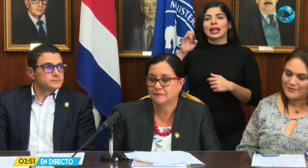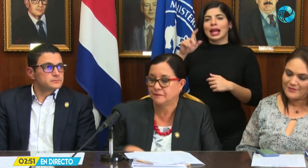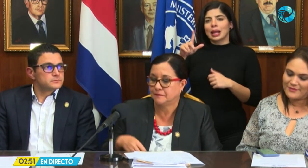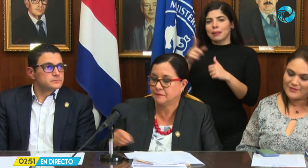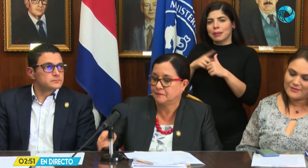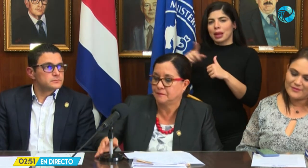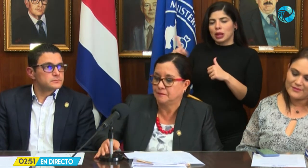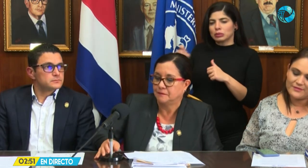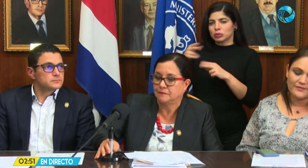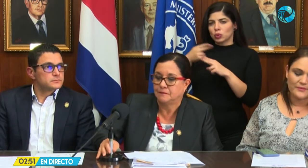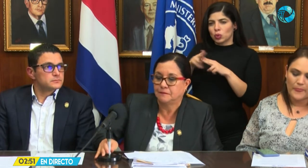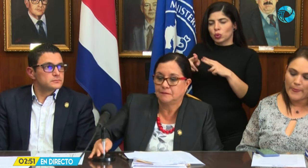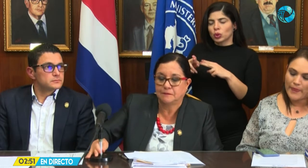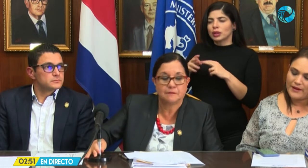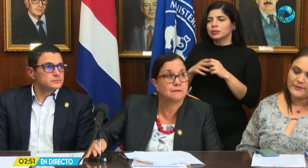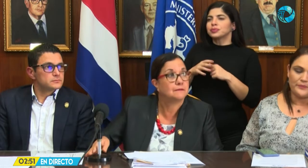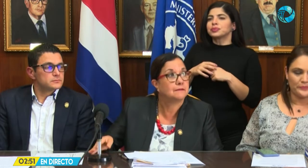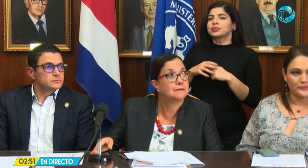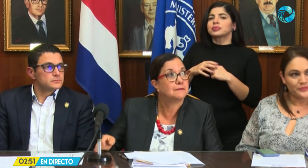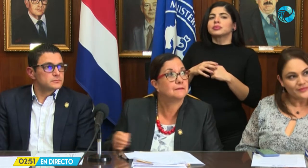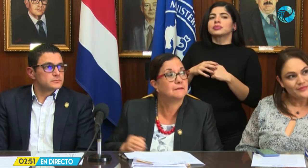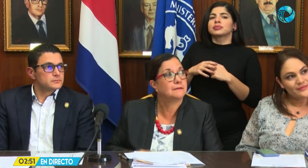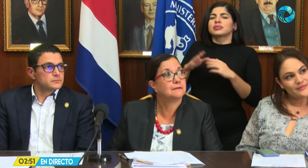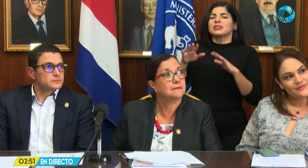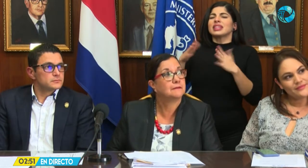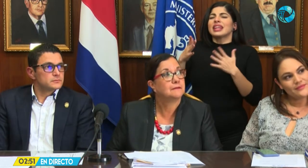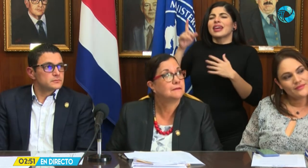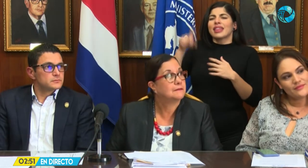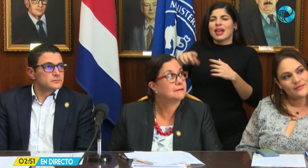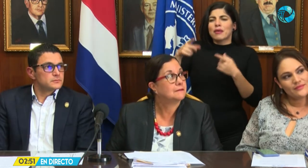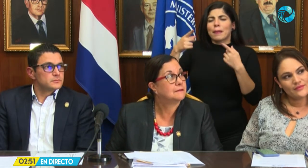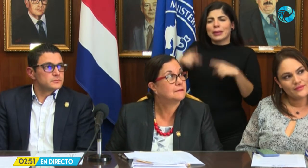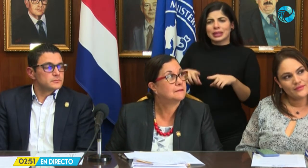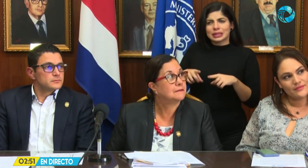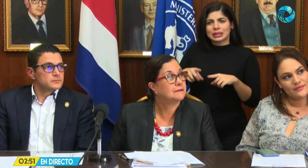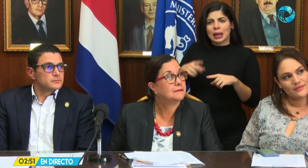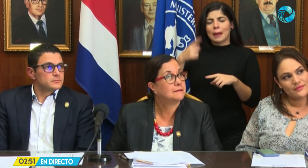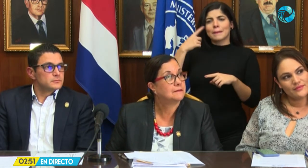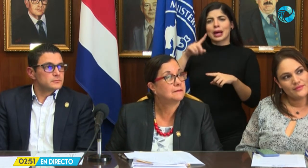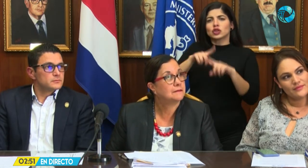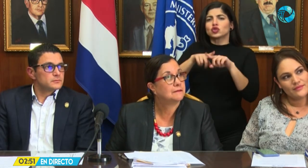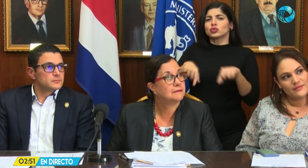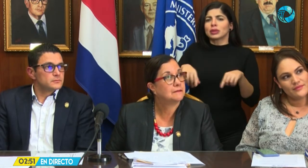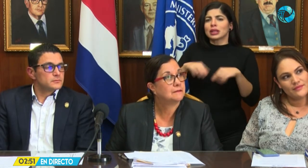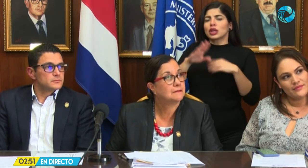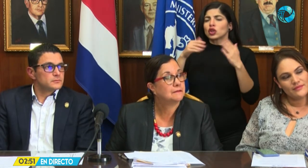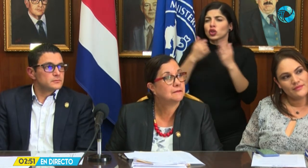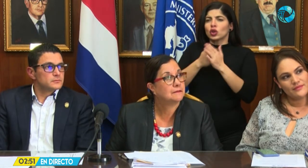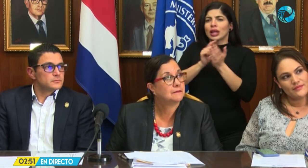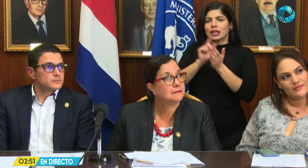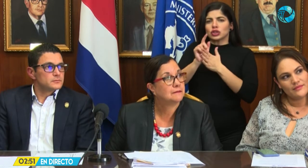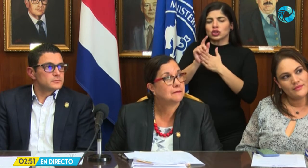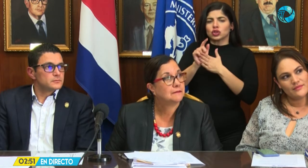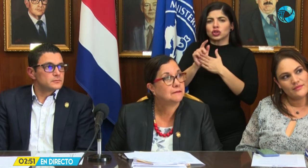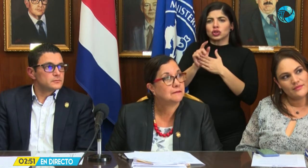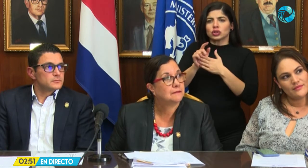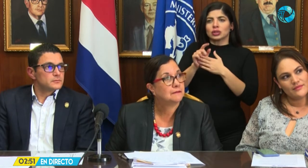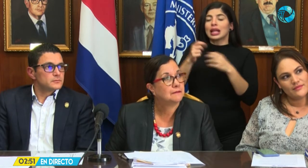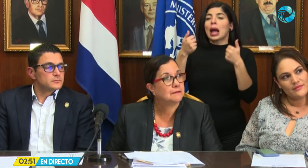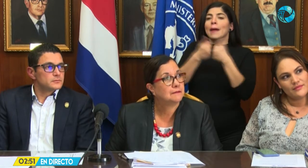una pregunta muy breve. ¿Qué tiene que pasar para suspender de todo, para que ustedes ordenen una suspensión del